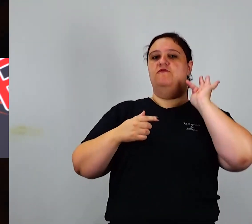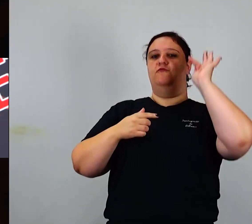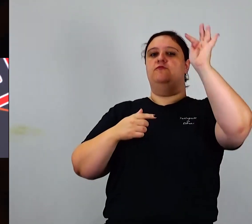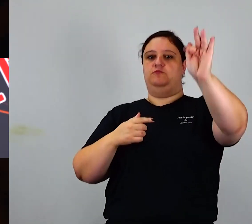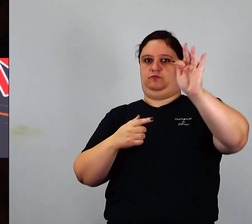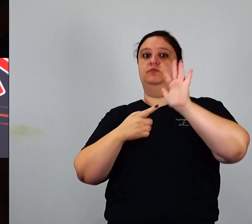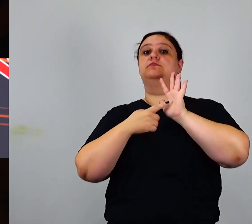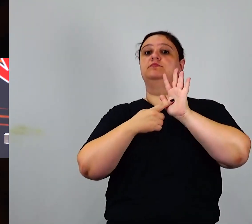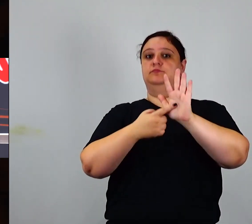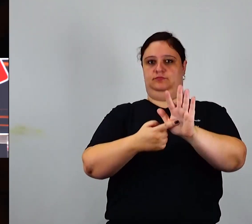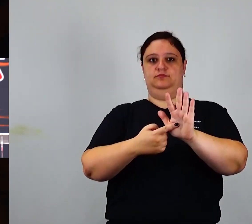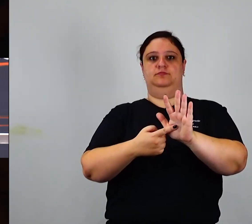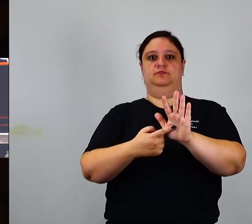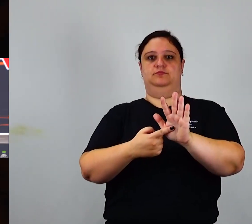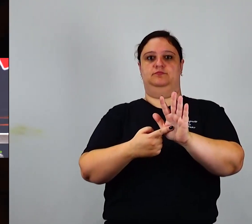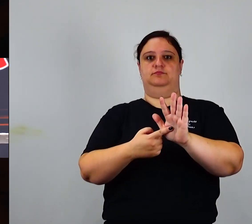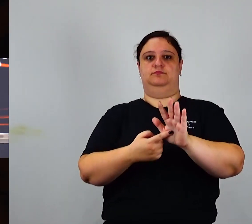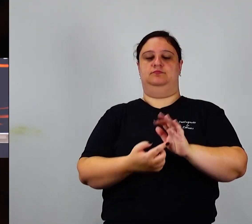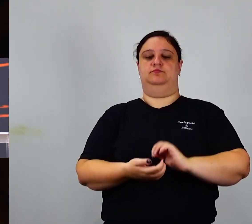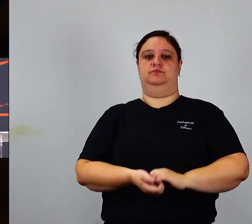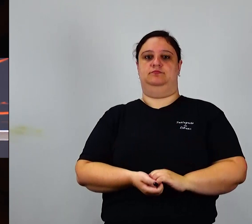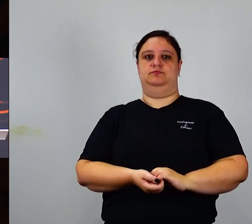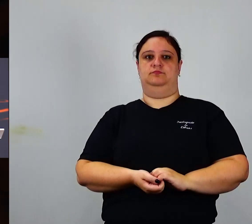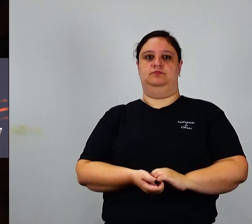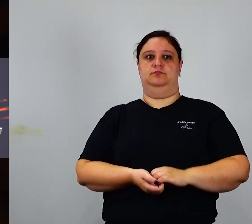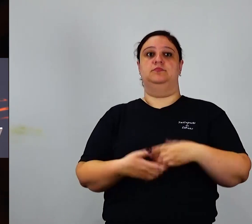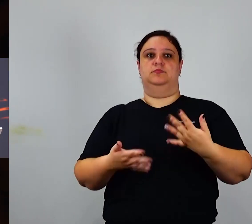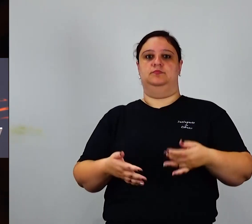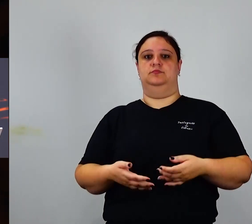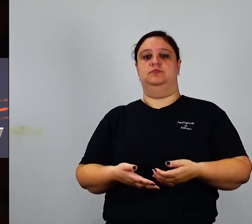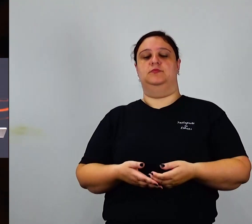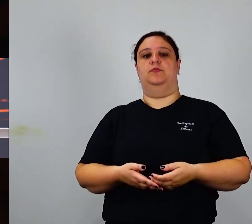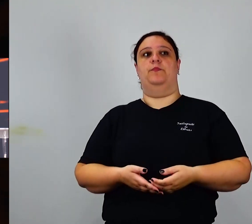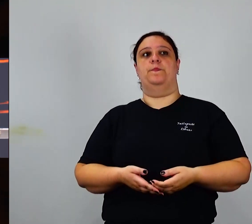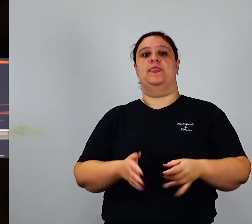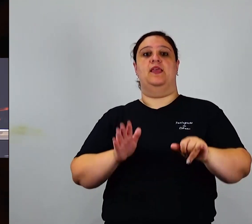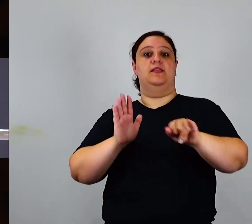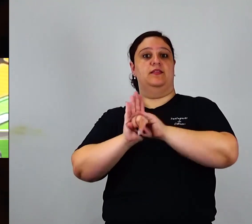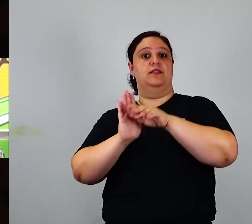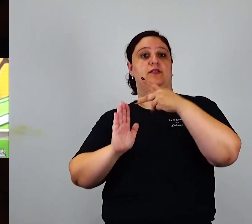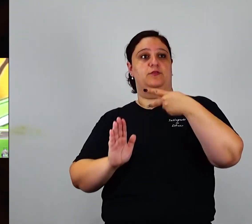está trabalhando para isso. Então essa é a sua identidade. Vamos ver o próximo slide.